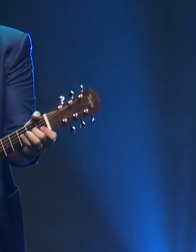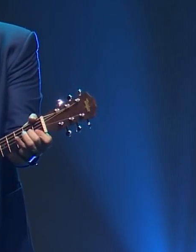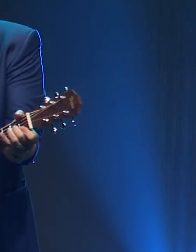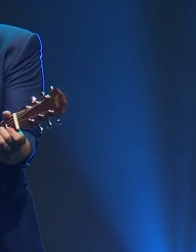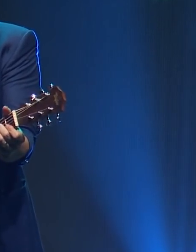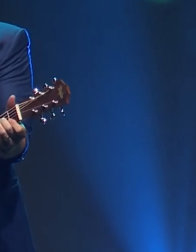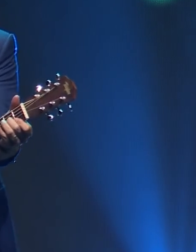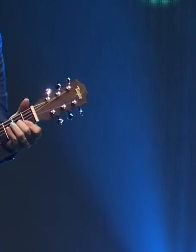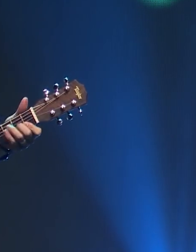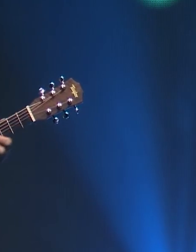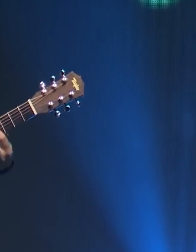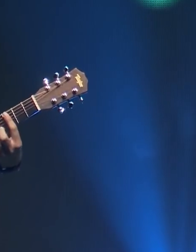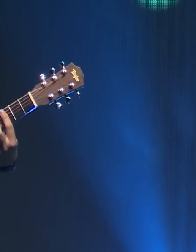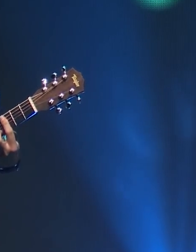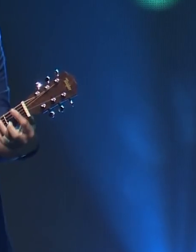lupakan ku.